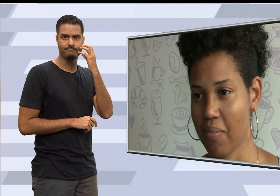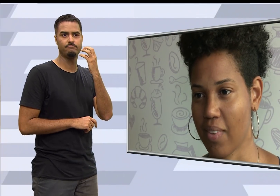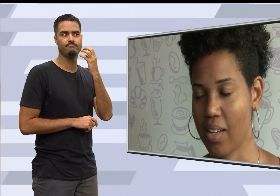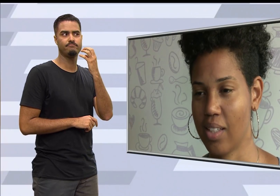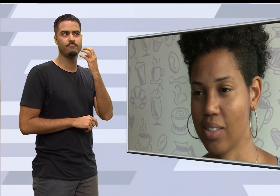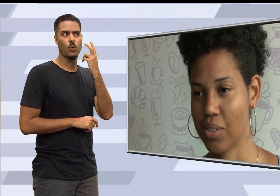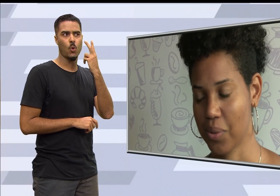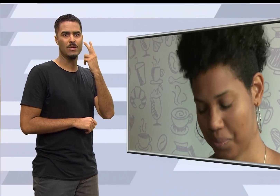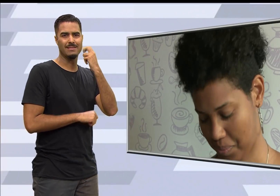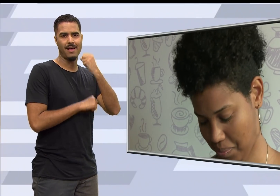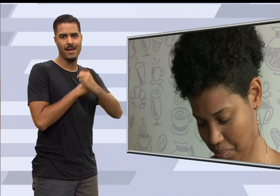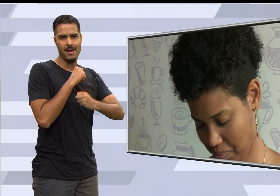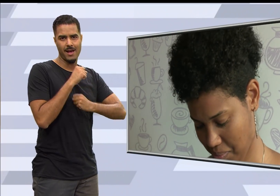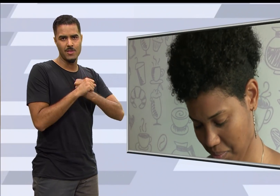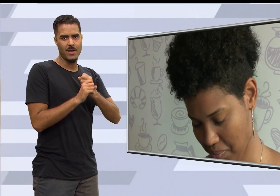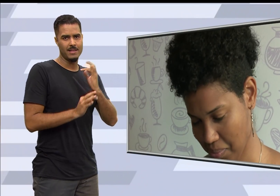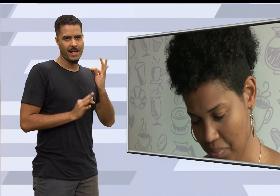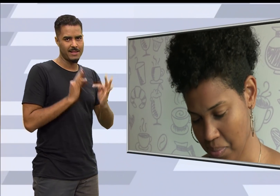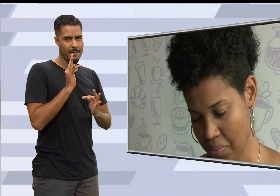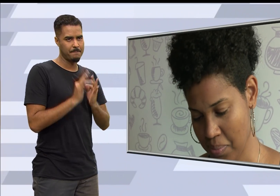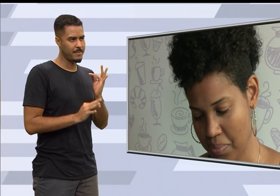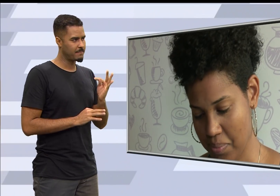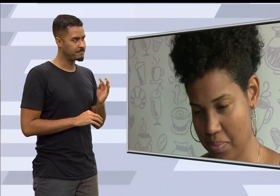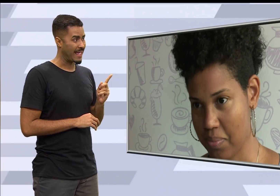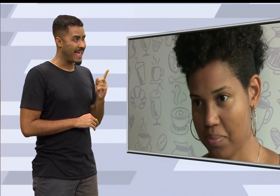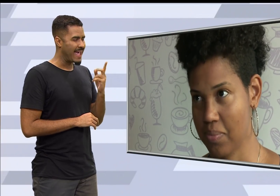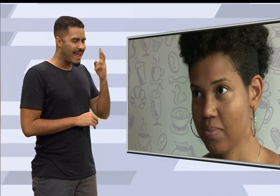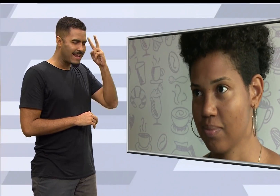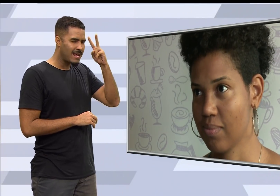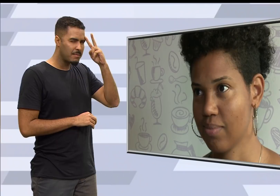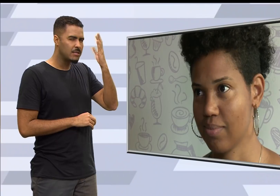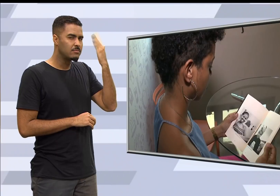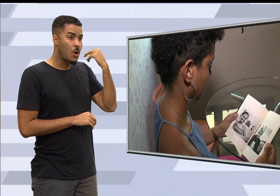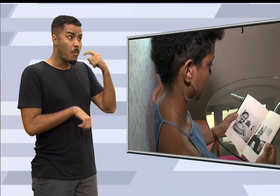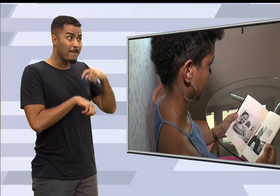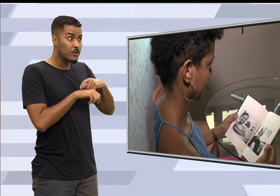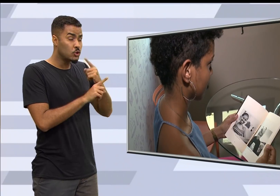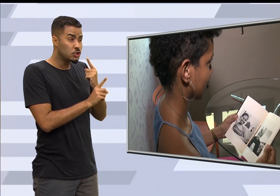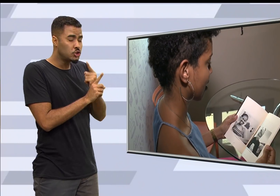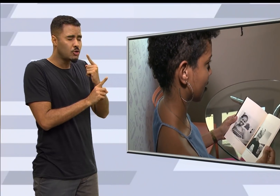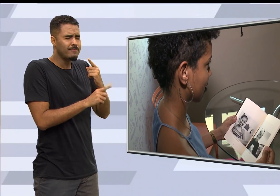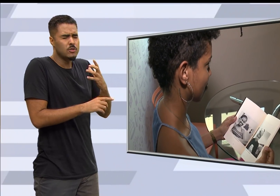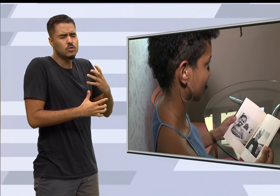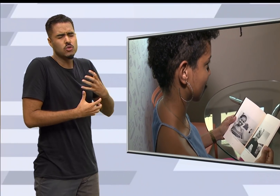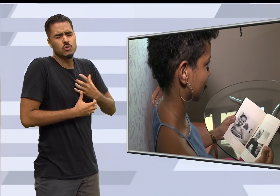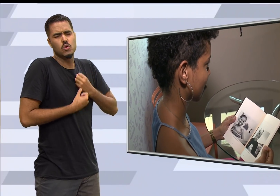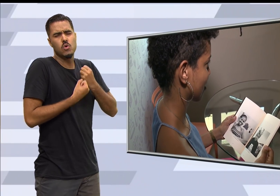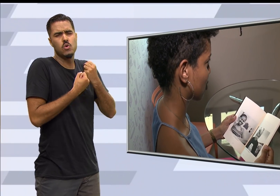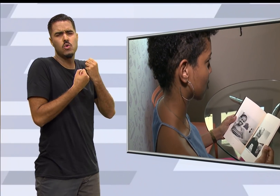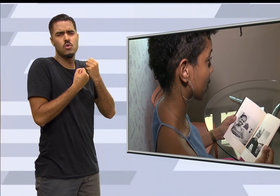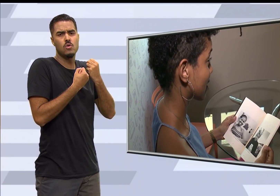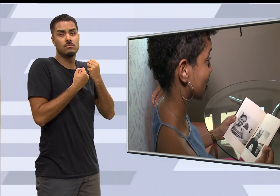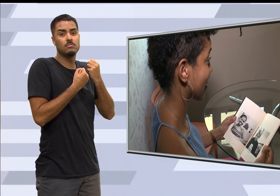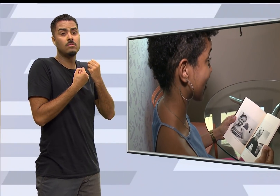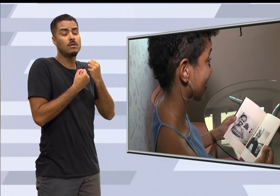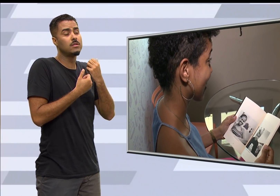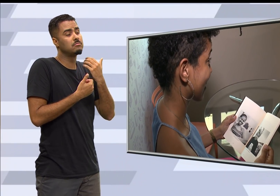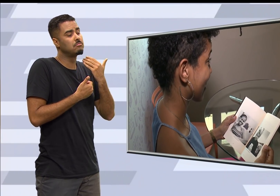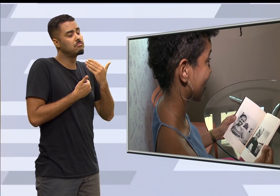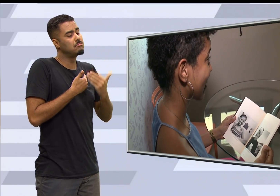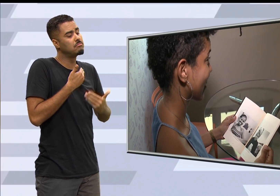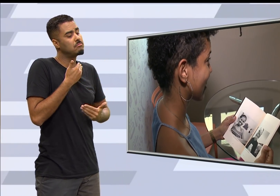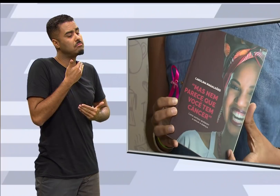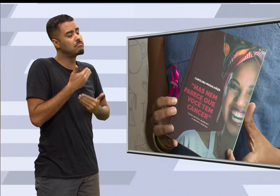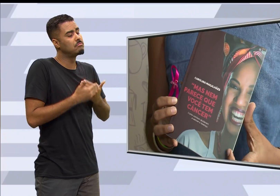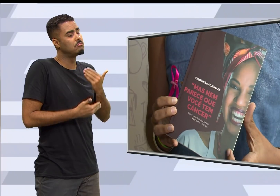anos em tratamento, ela lembra que no primeiro momento levou um grande susto. Mas com o passar do tempo, conseguiu